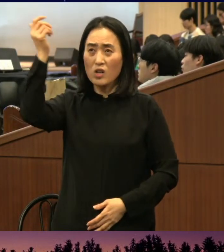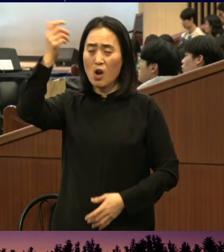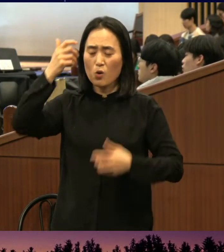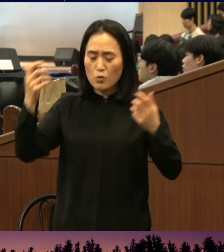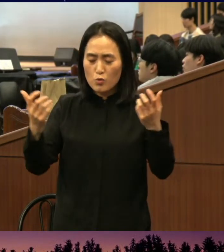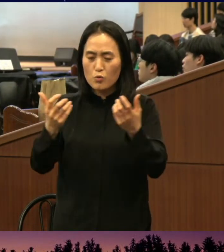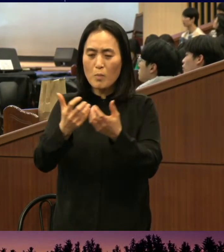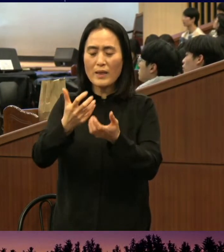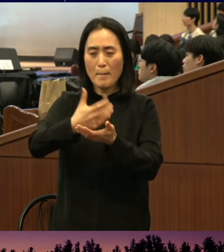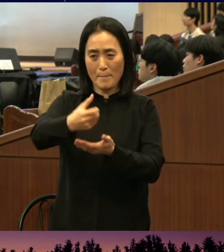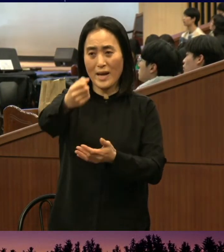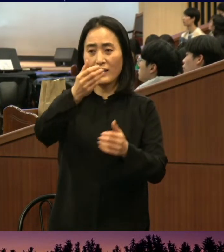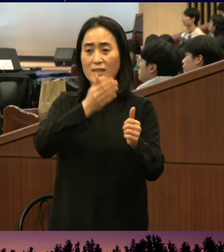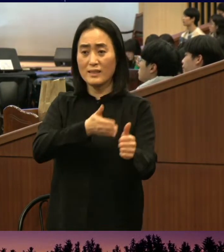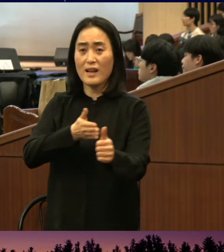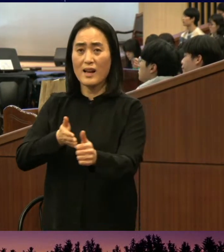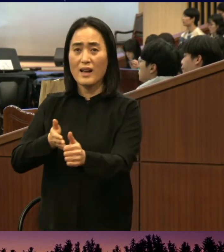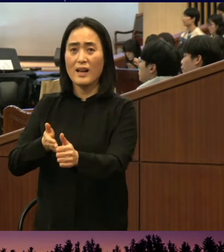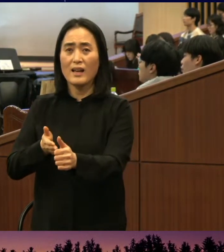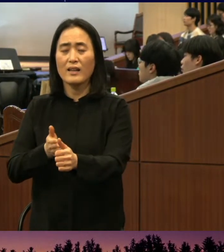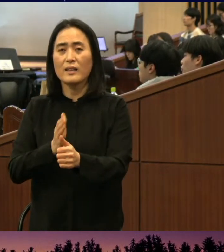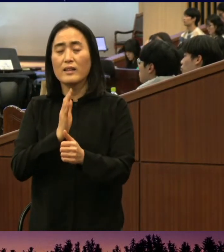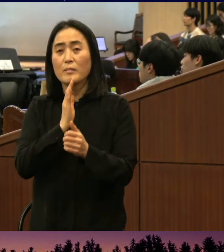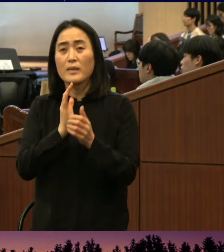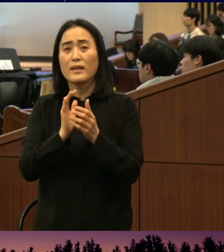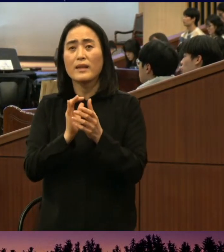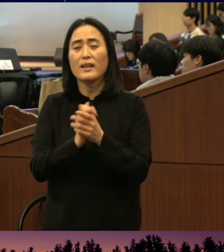아멘. 우리 찬양 하나 합시다.